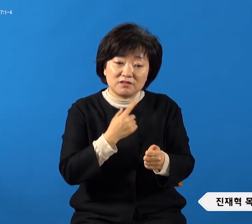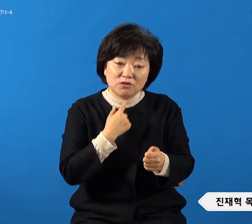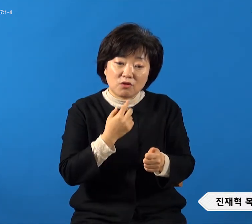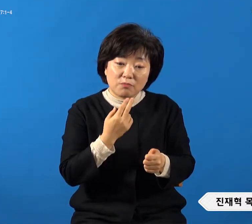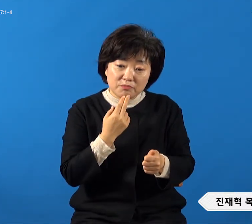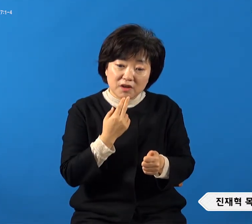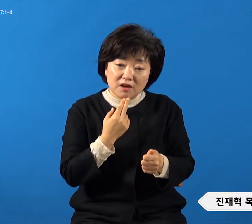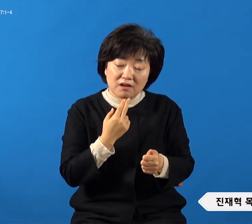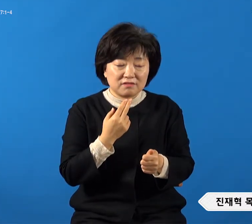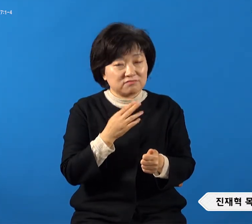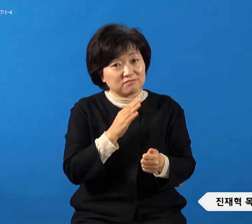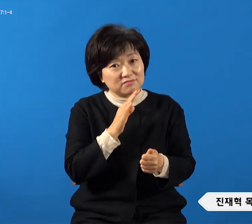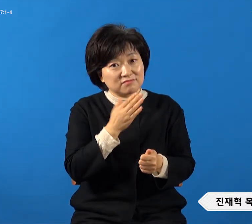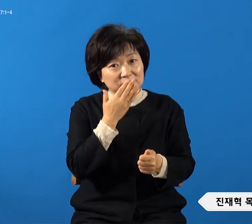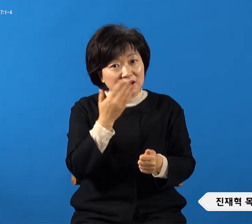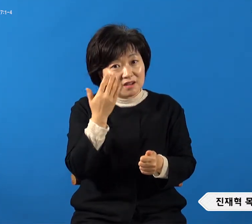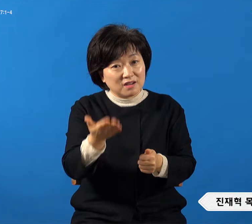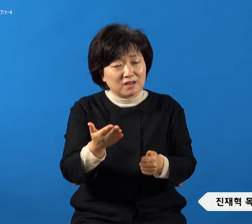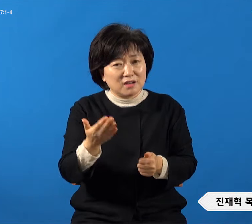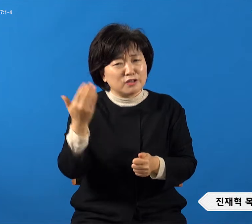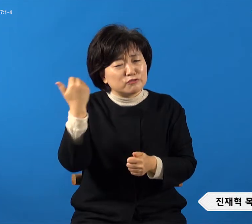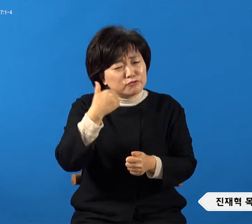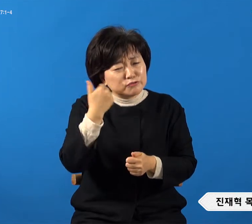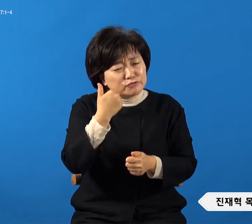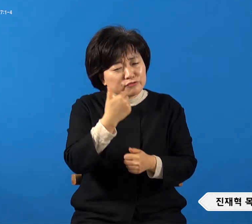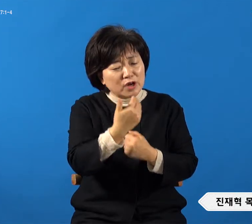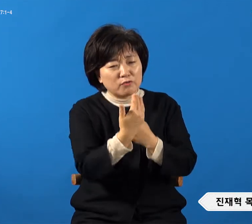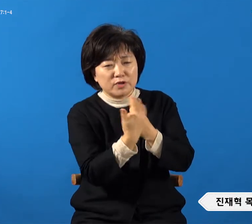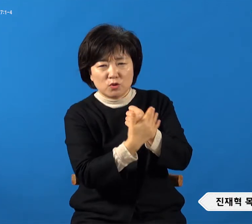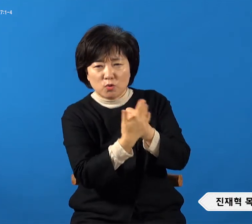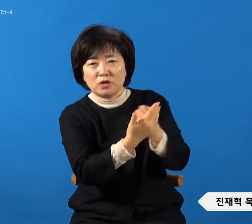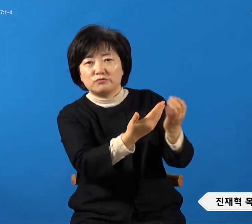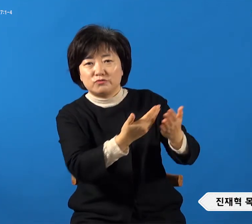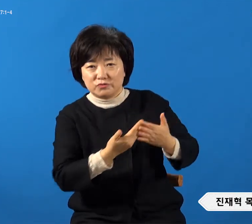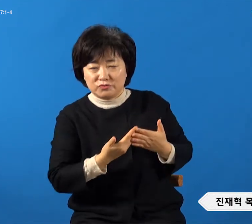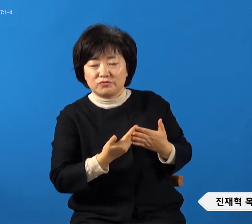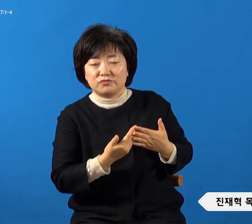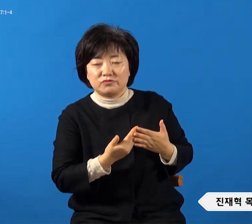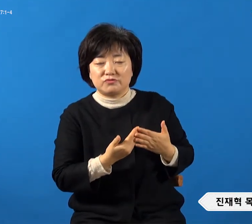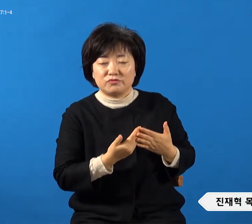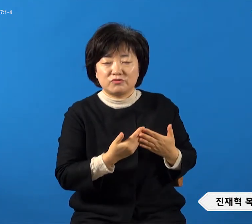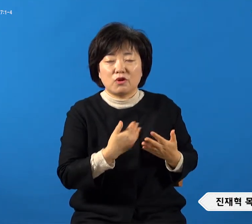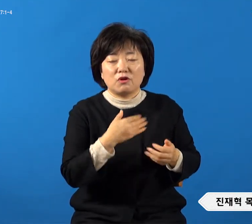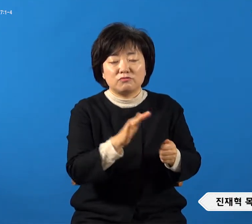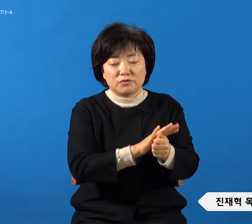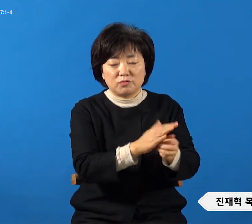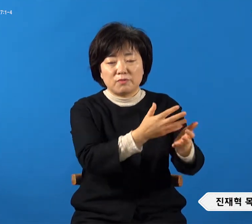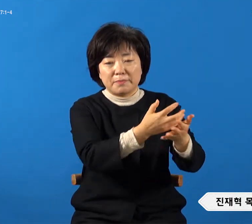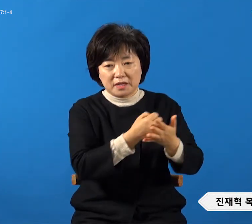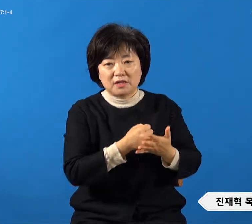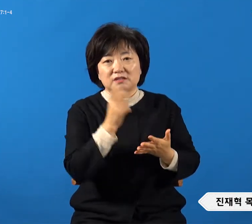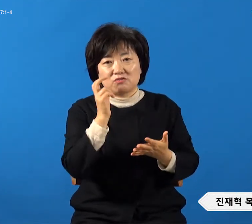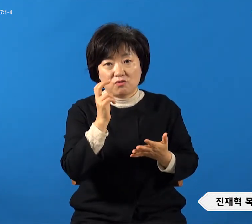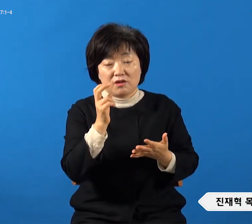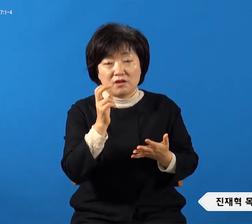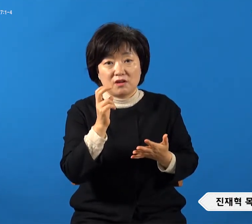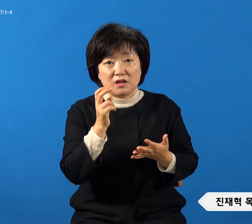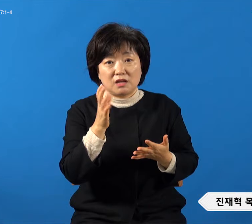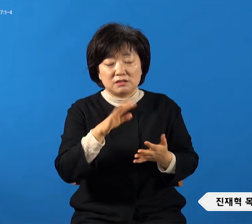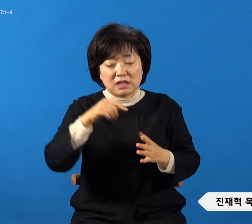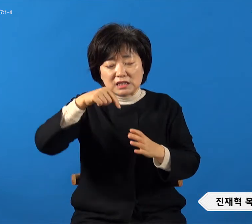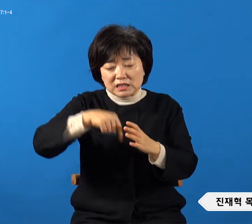정말 가능했을까요? 아니, 누군가 위로해 주었을 것입니다. 누군가 위안이 되었을 것입니다.